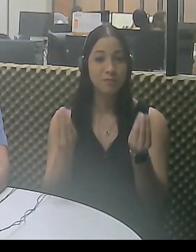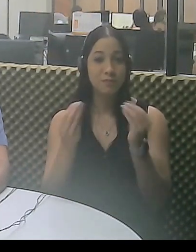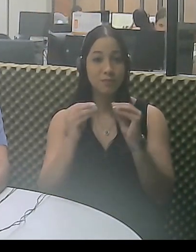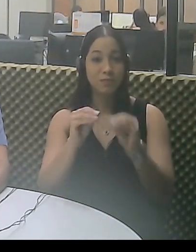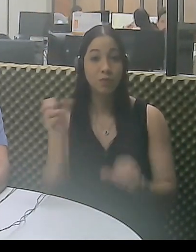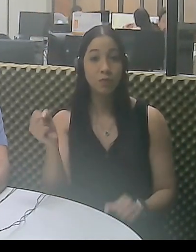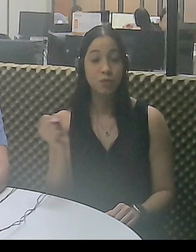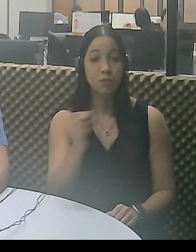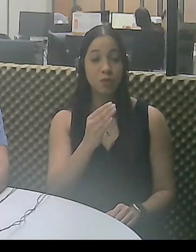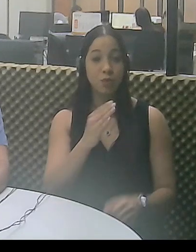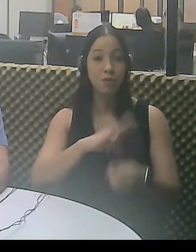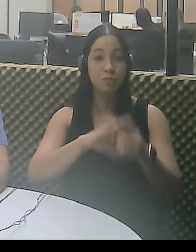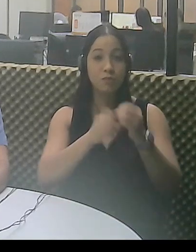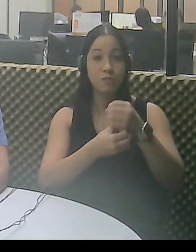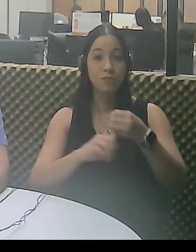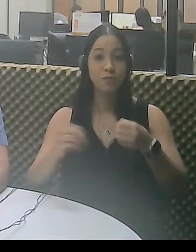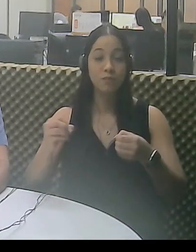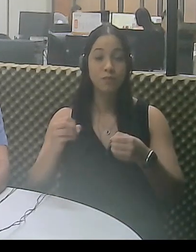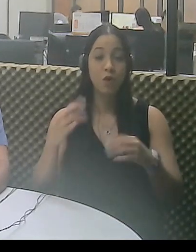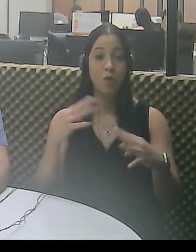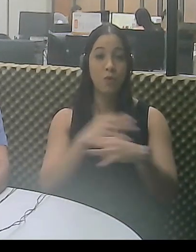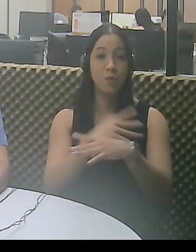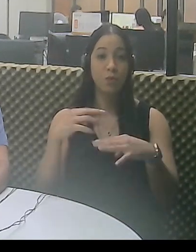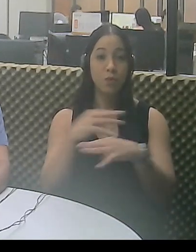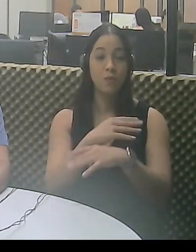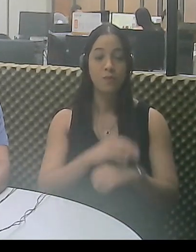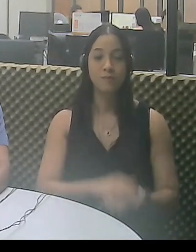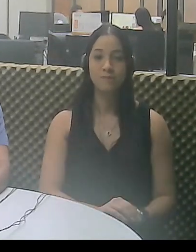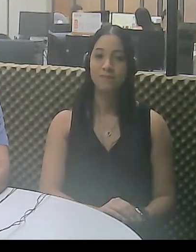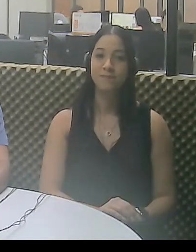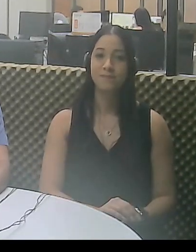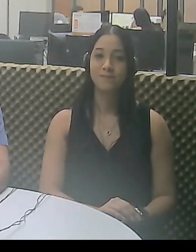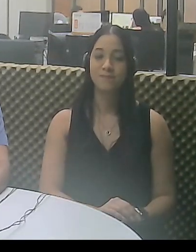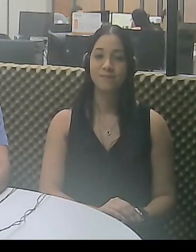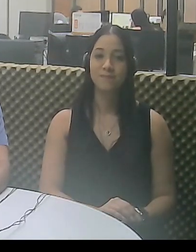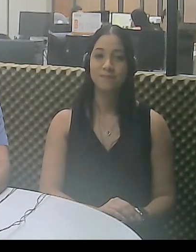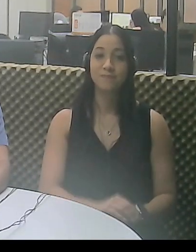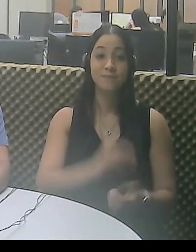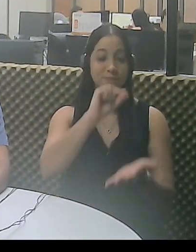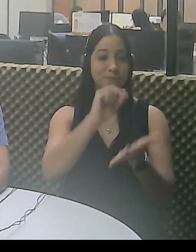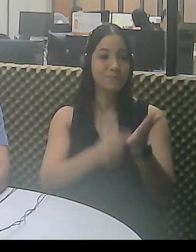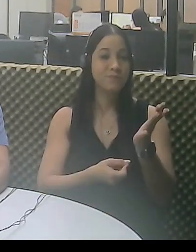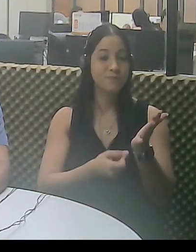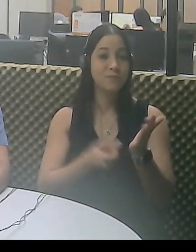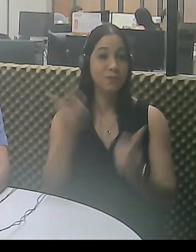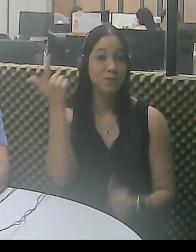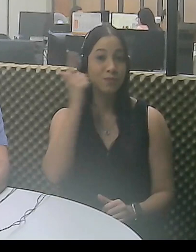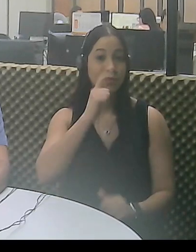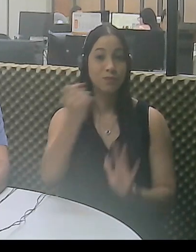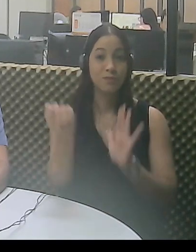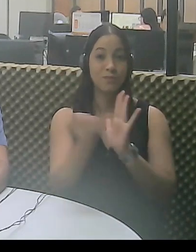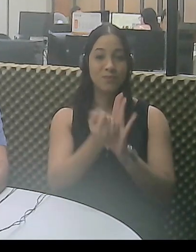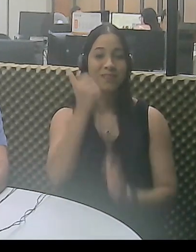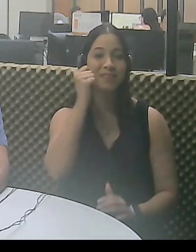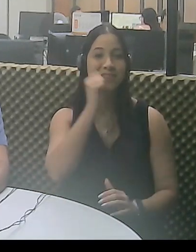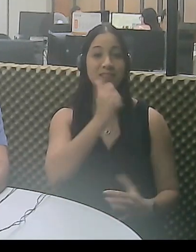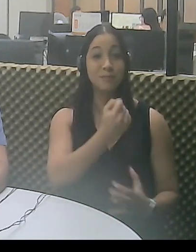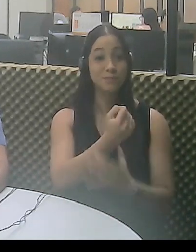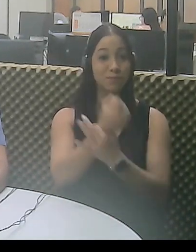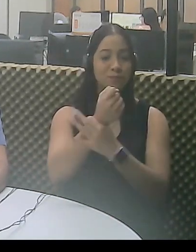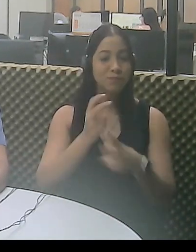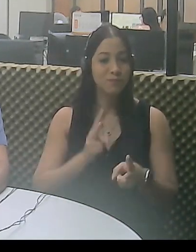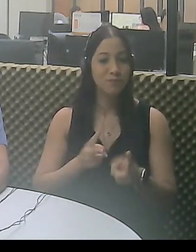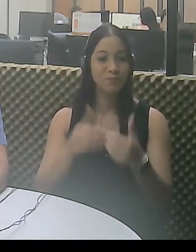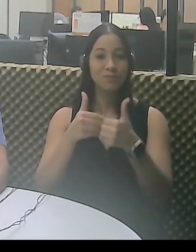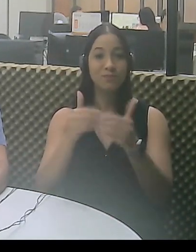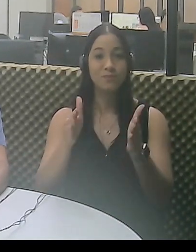de nova adutora na Avenida Rondon Pacheco. E ainda, inscrições para obtenção do selo Mulheres Protegidas